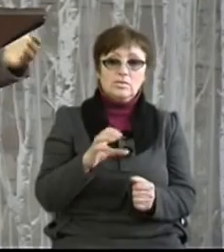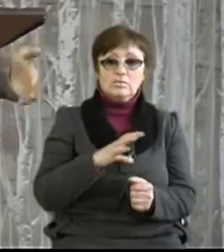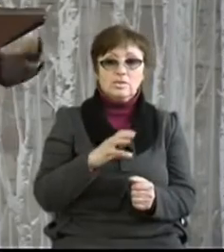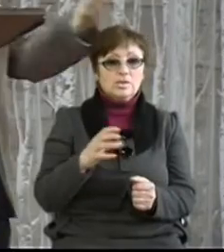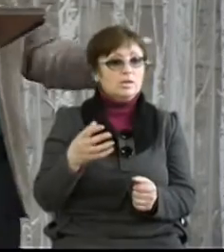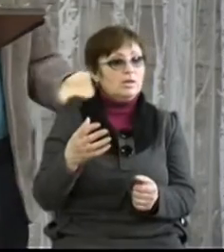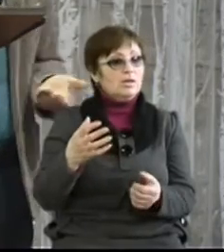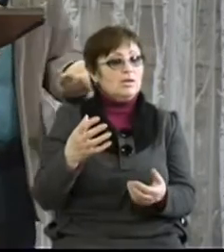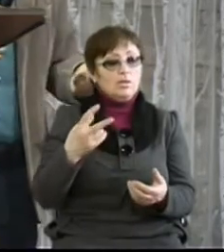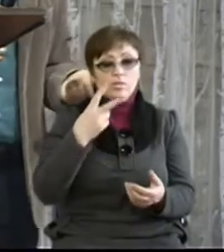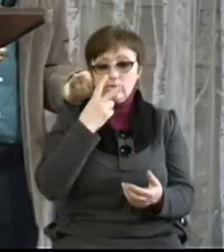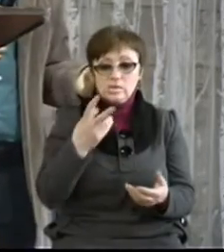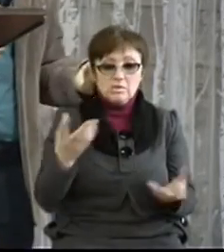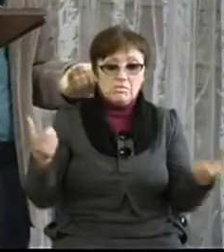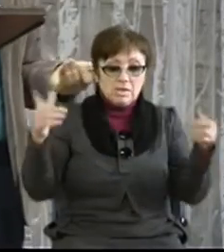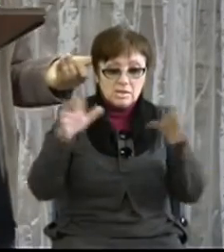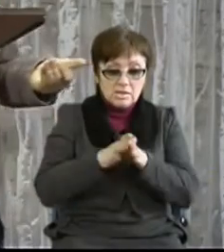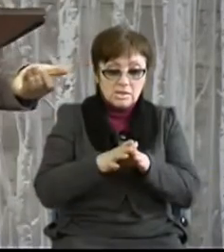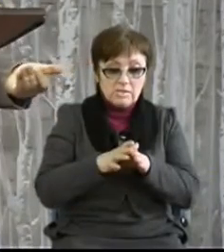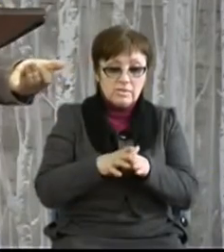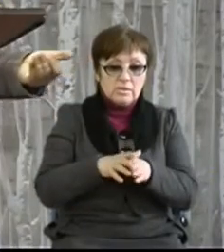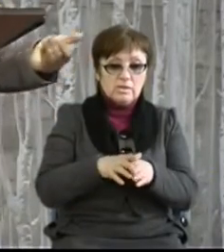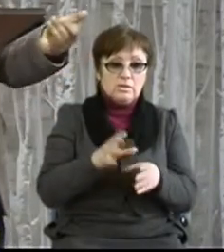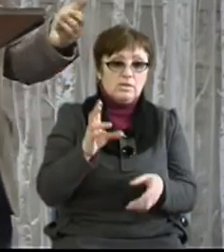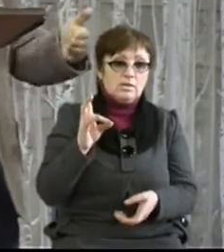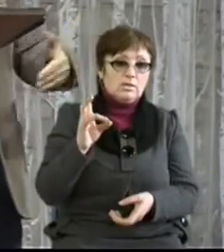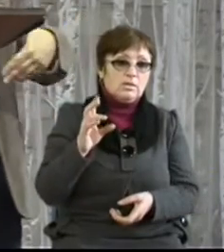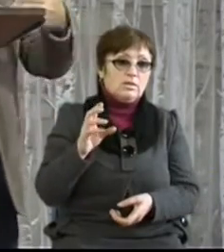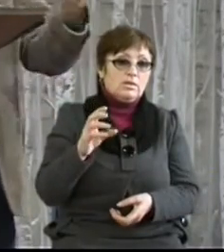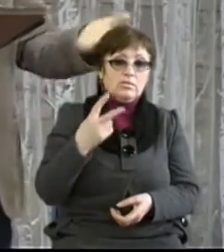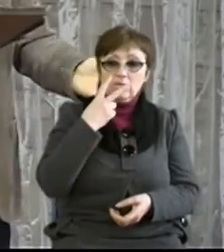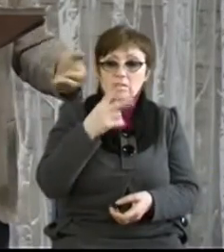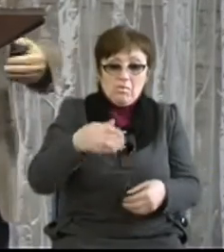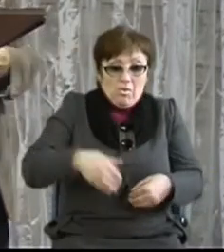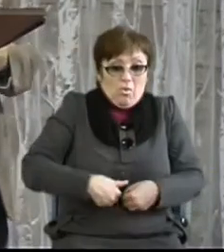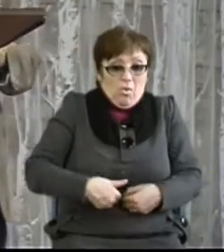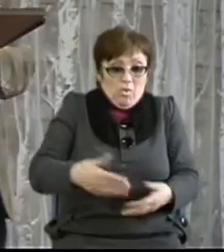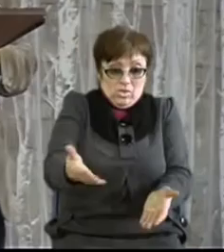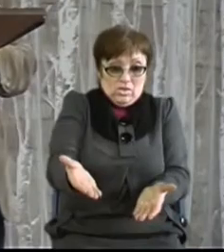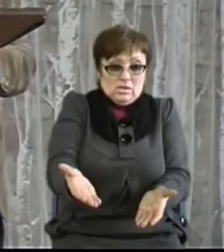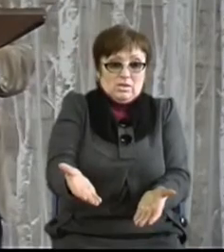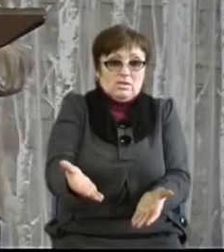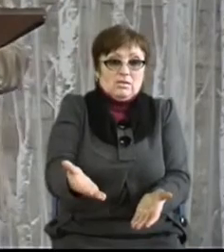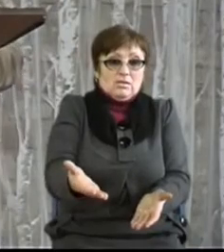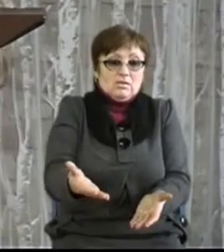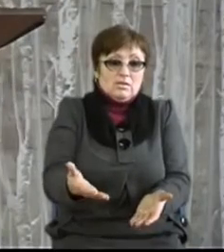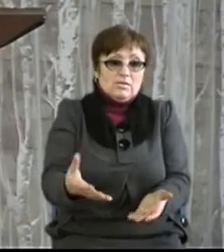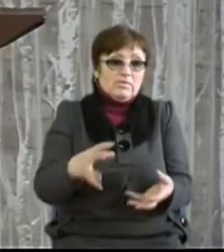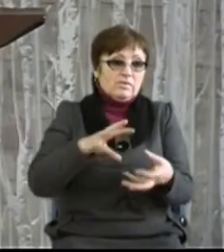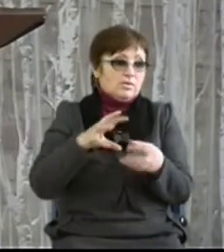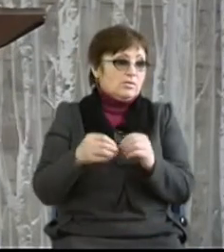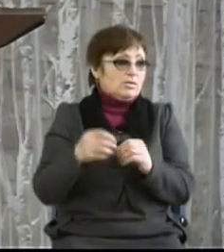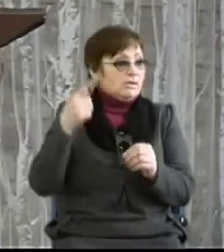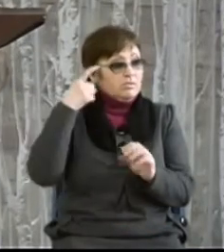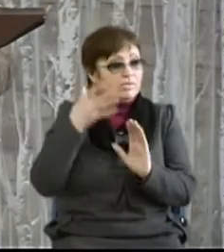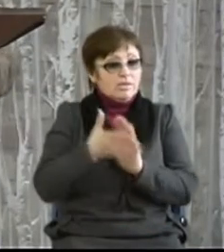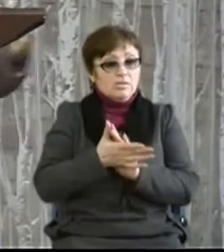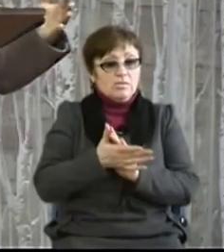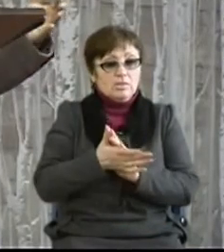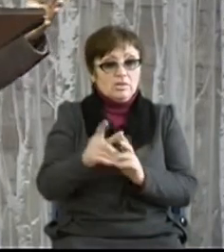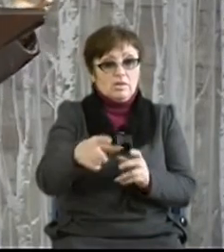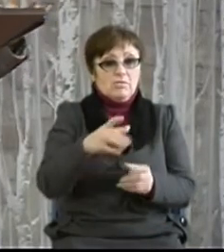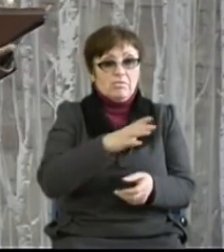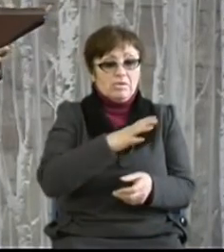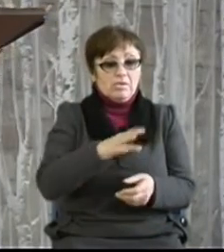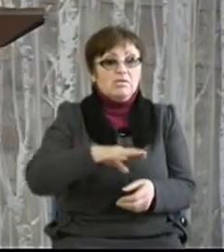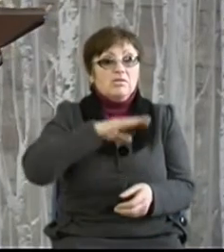увидит благословение в этой земле, он также видит, что голод находится в этой земле. И в результате он понимает, что там